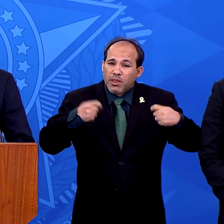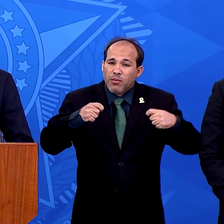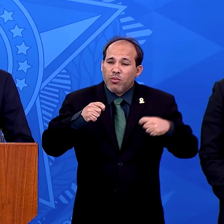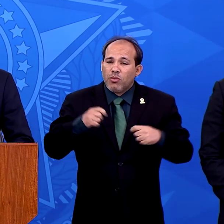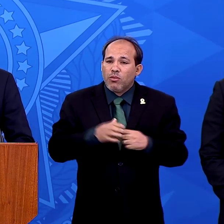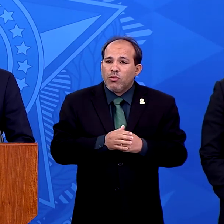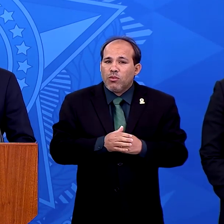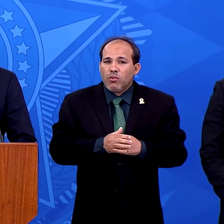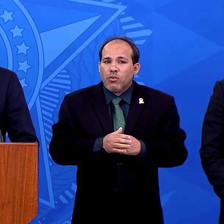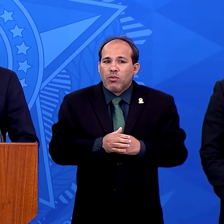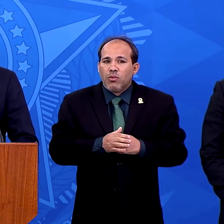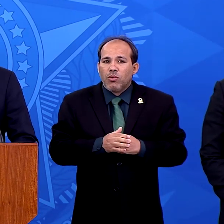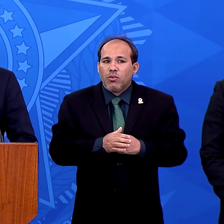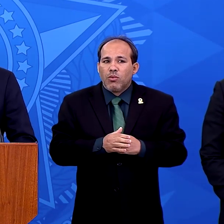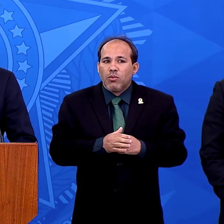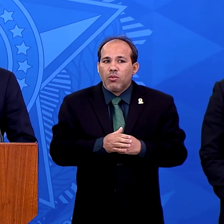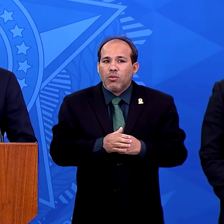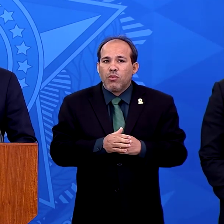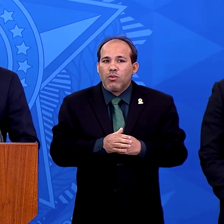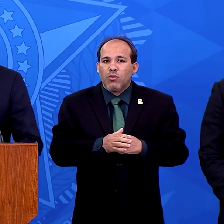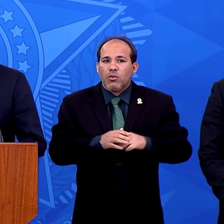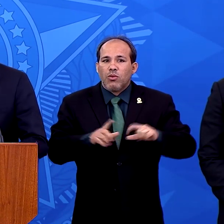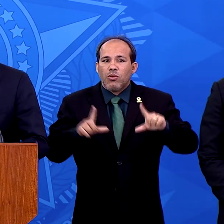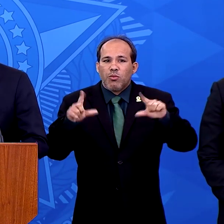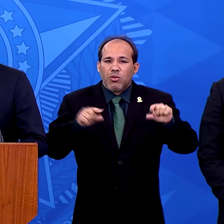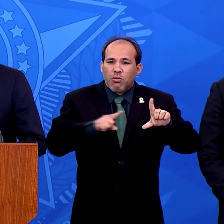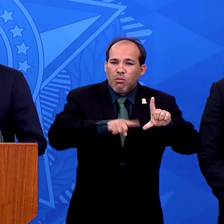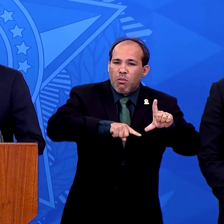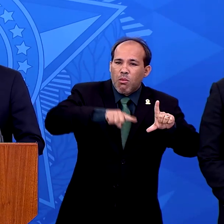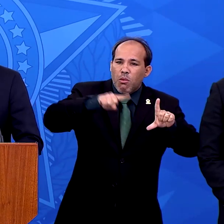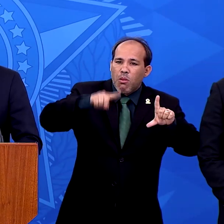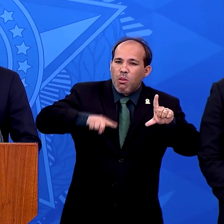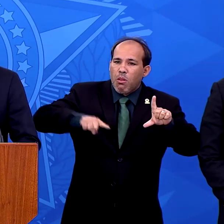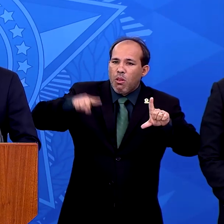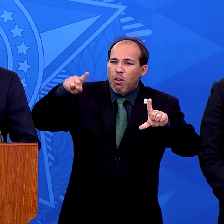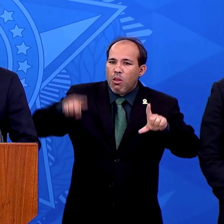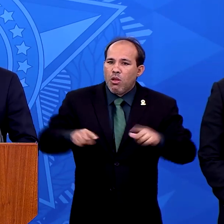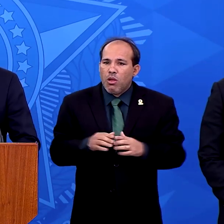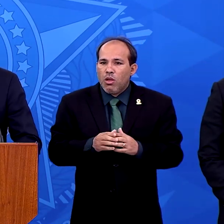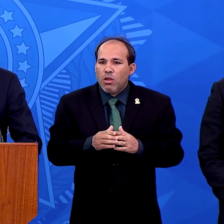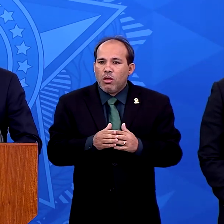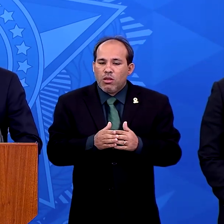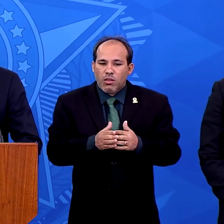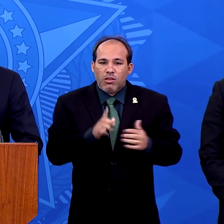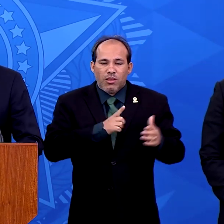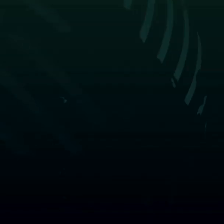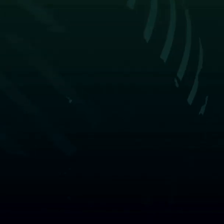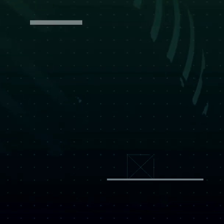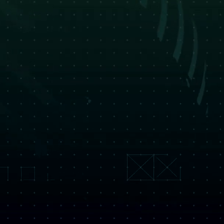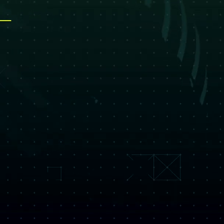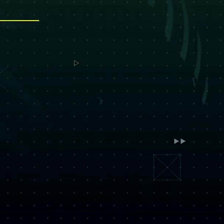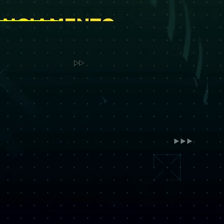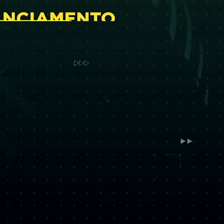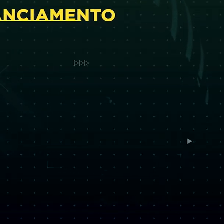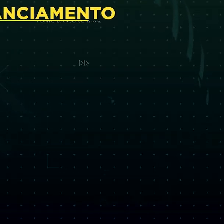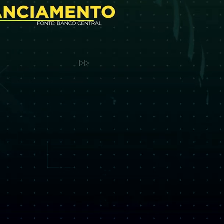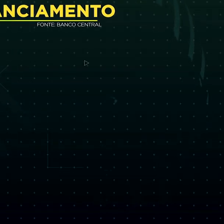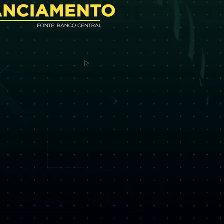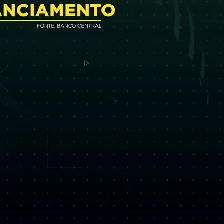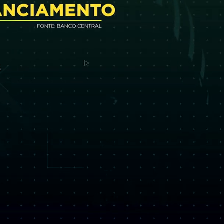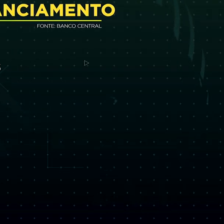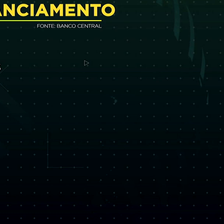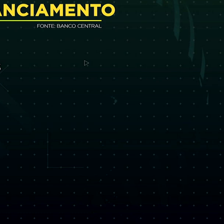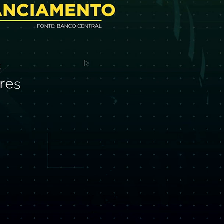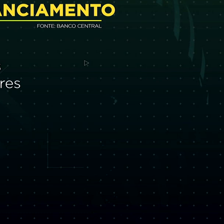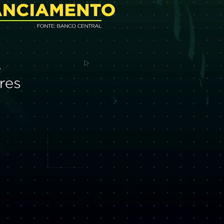possível, diminuir a altura dessas 2 ondas e elas caminham simultaneamente. A linha vai financiar